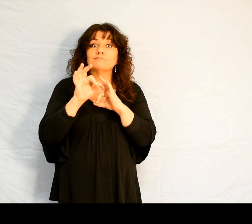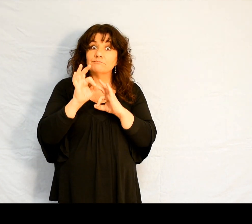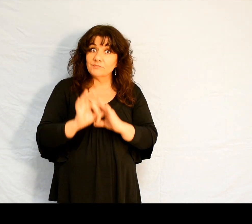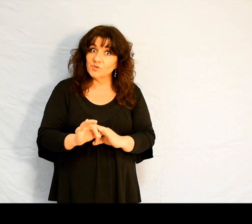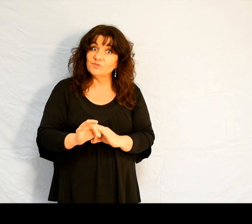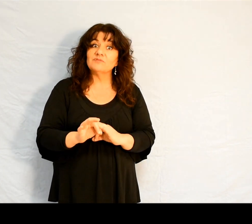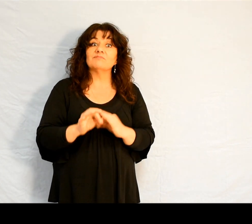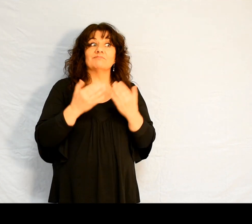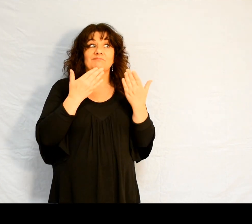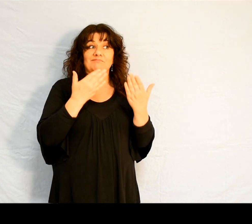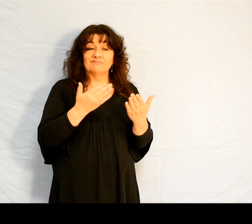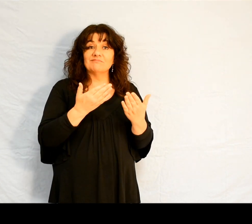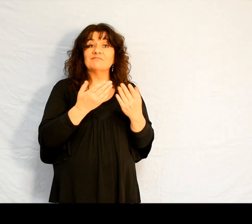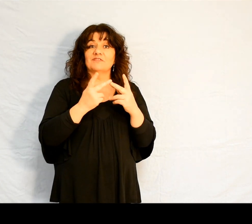fils premier-né.